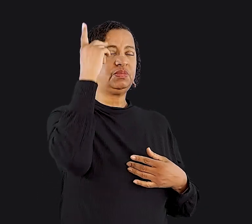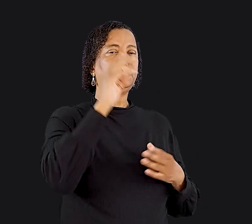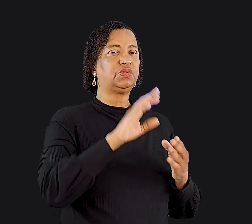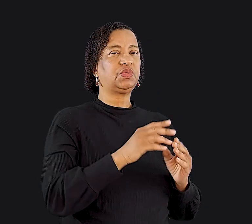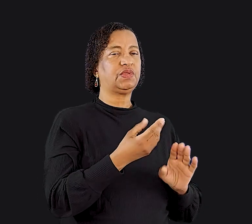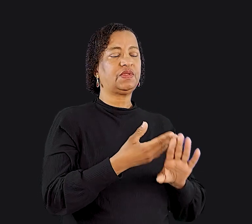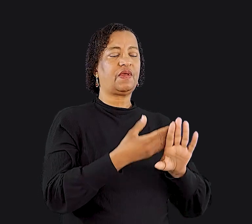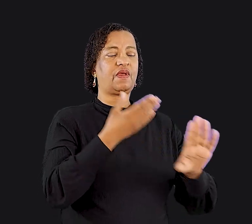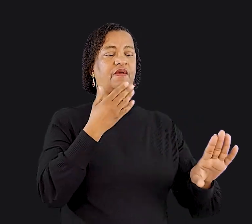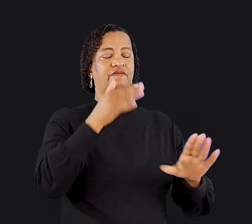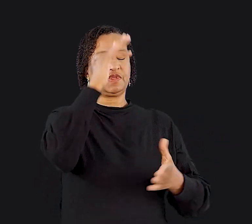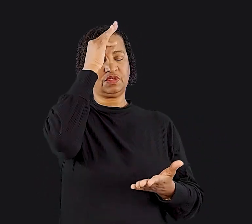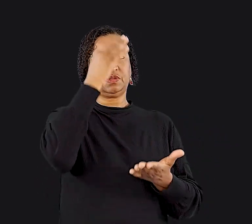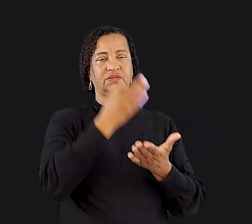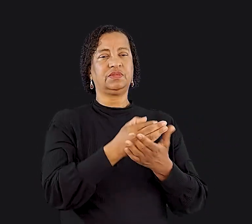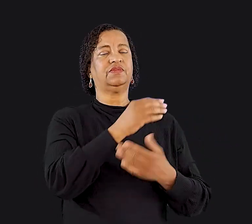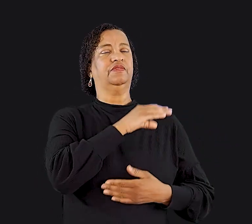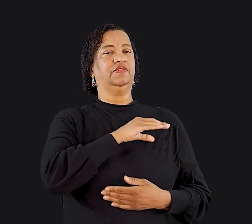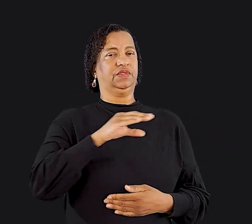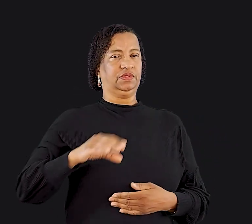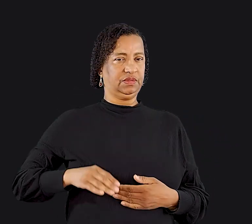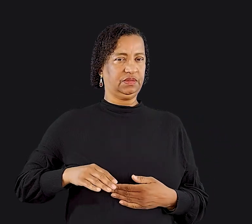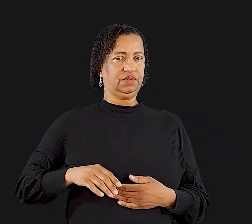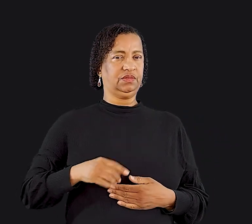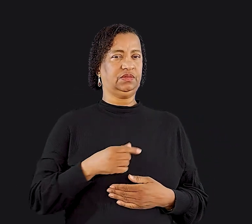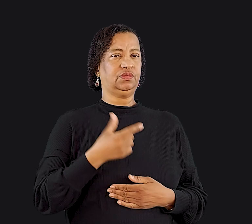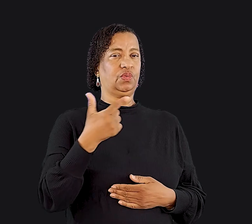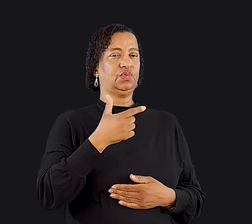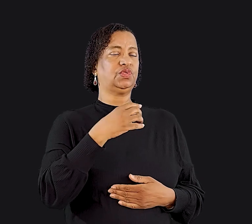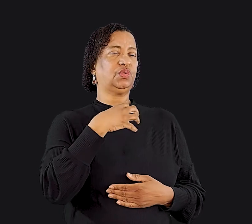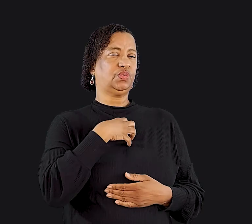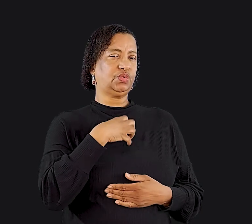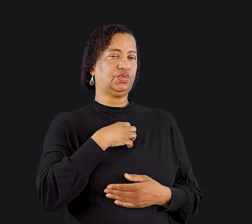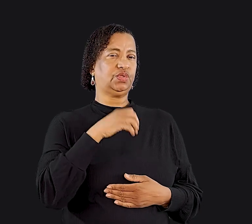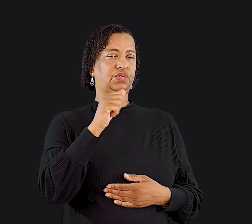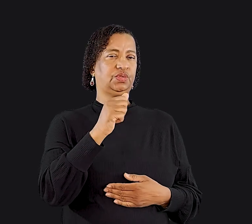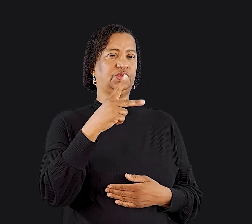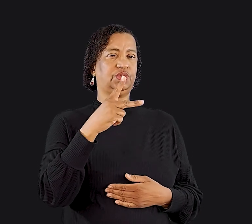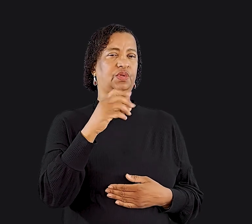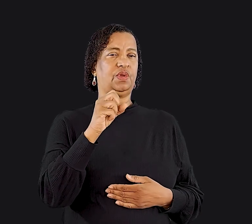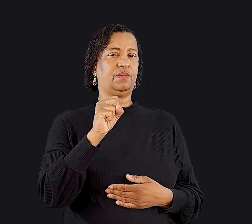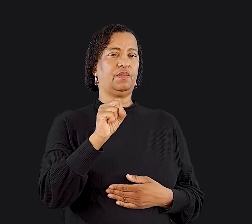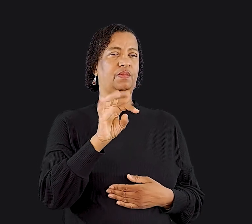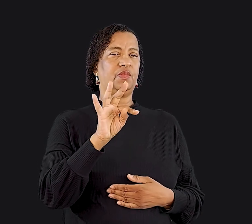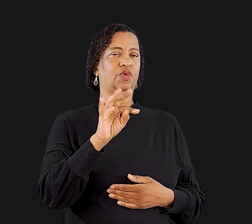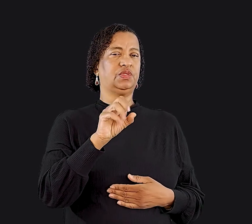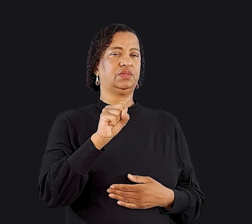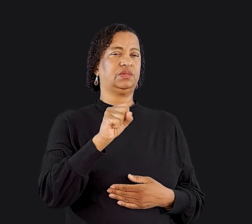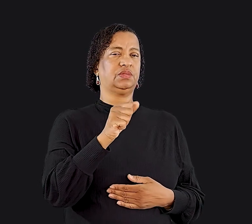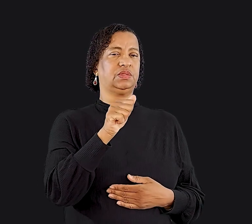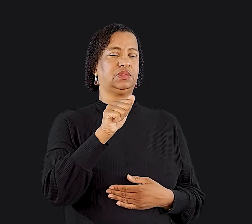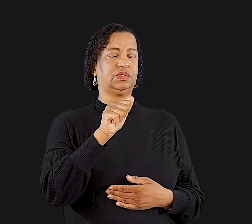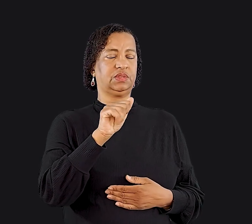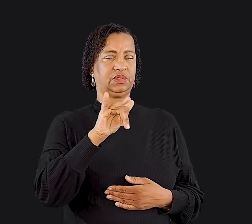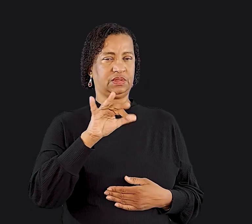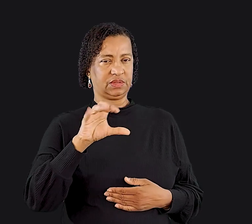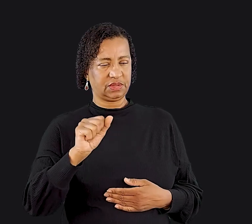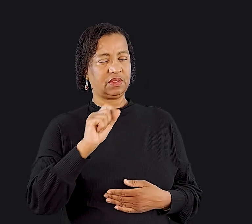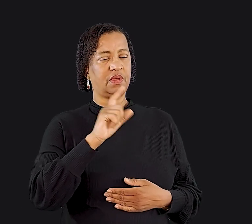para fora da fé em Cristo. A segunda forma de apostasia citada por Paulo são as doutrinas de